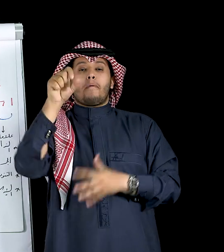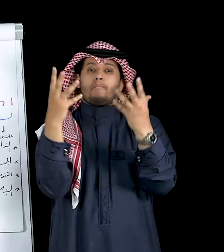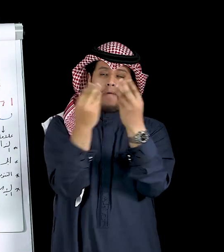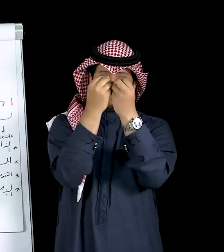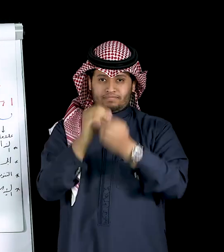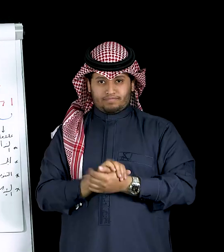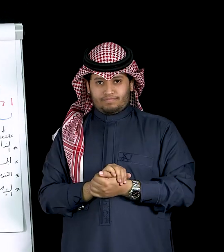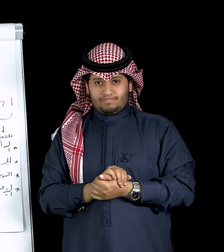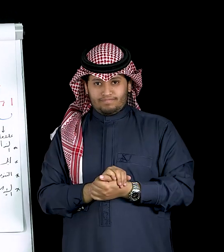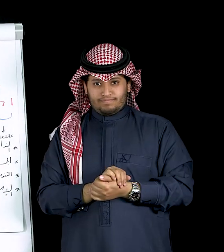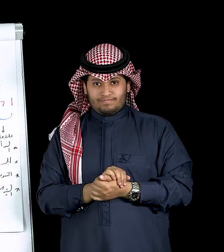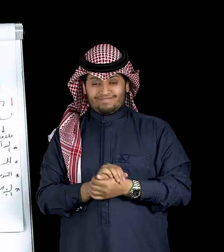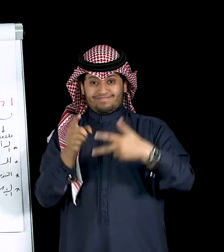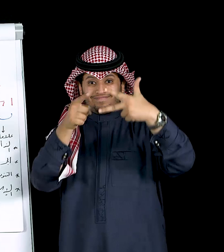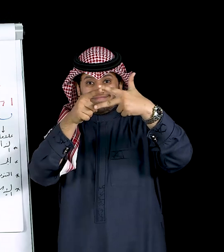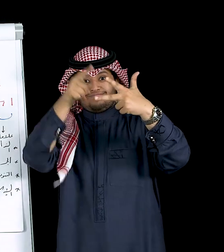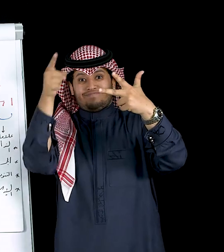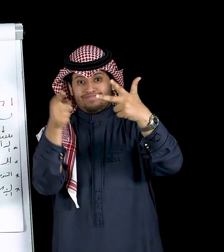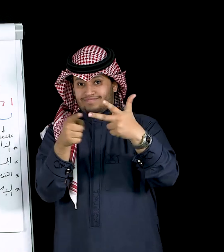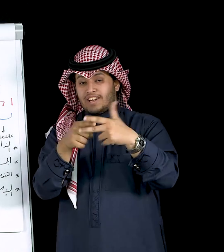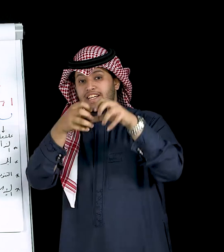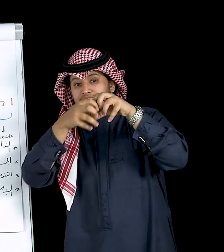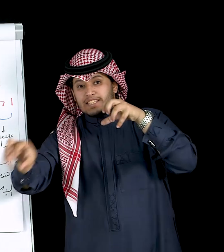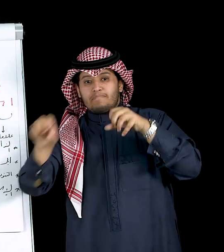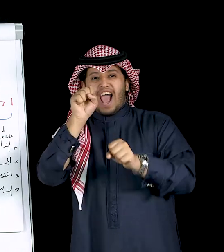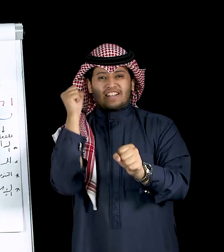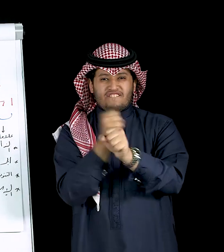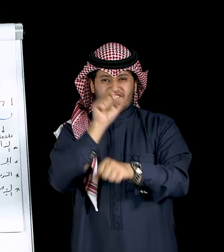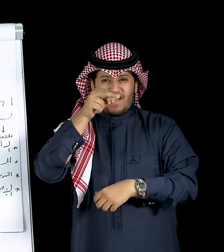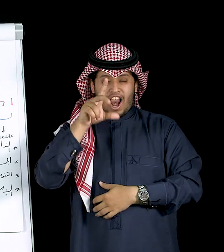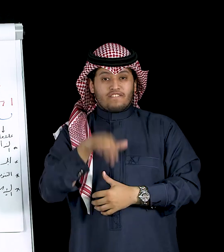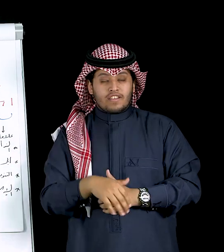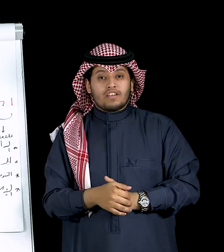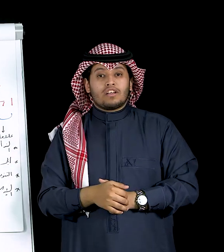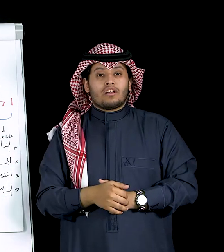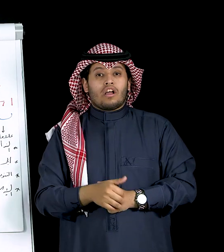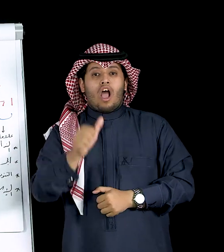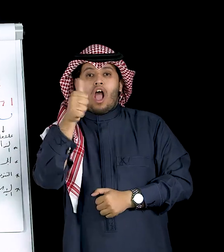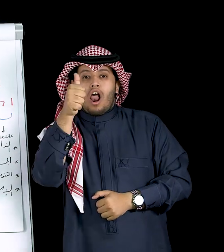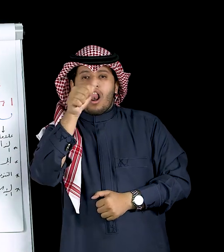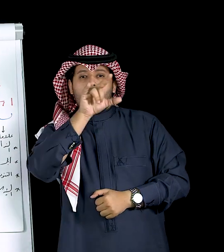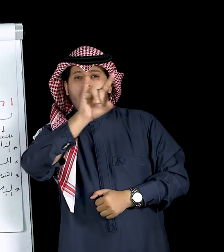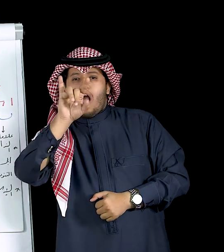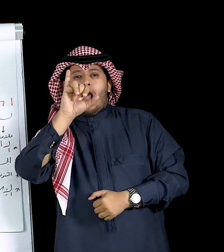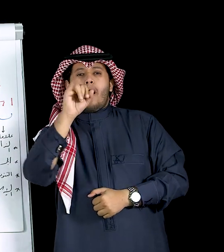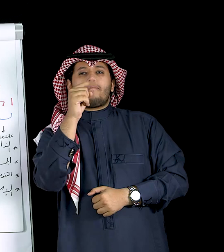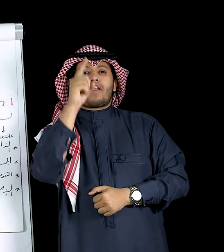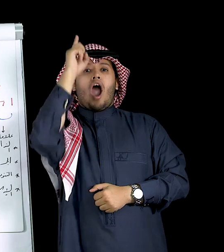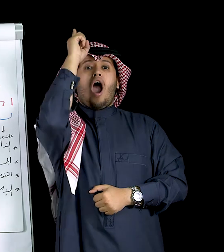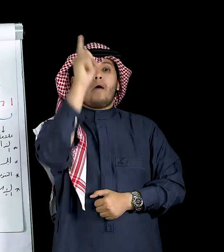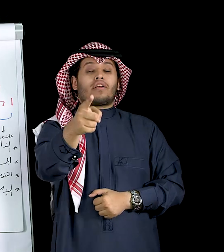القسم الثالث من أقسام الفعل الفعل الأمر، يتضمن